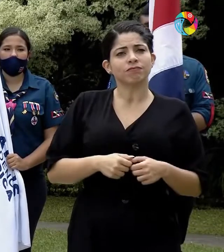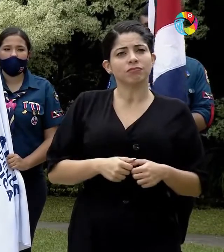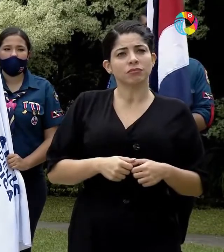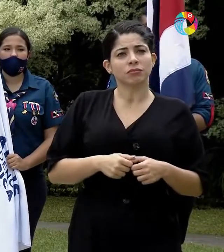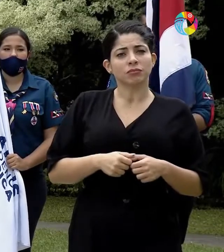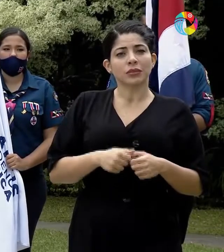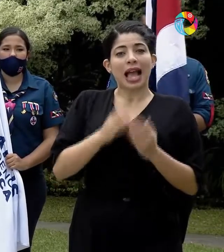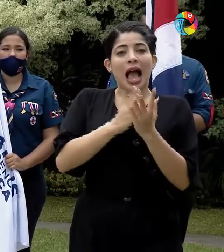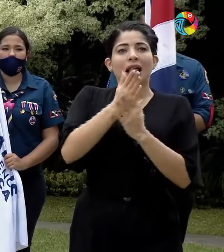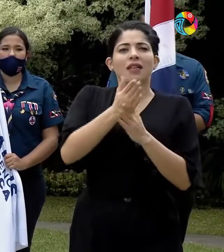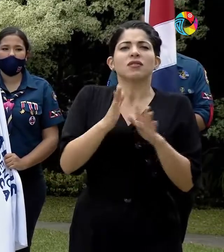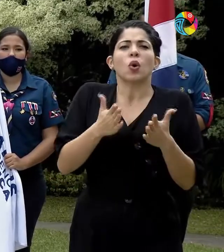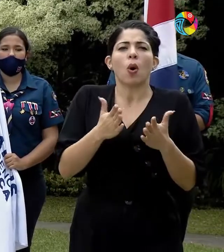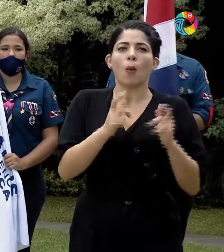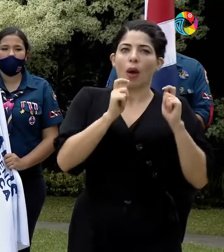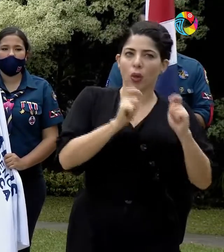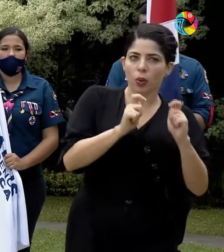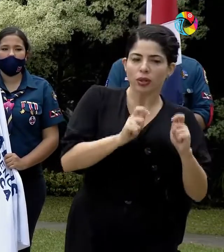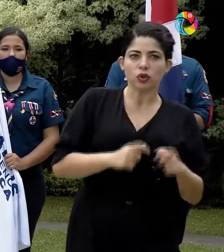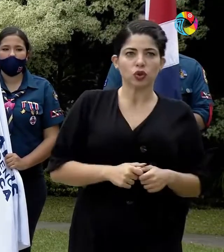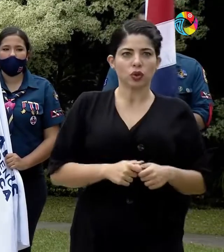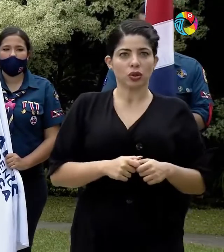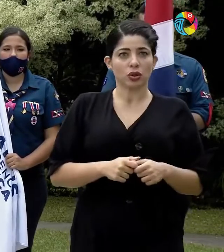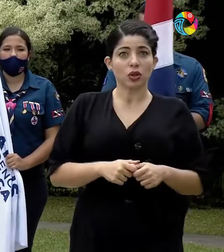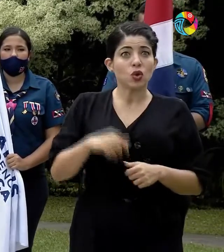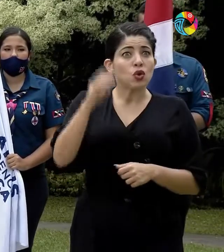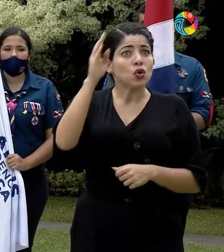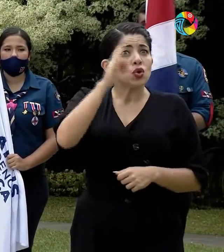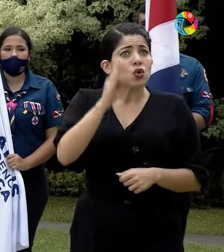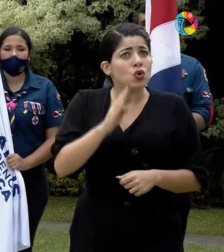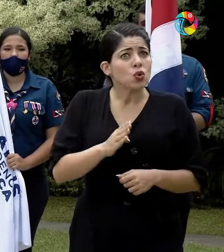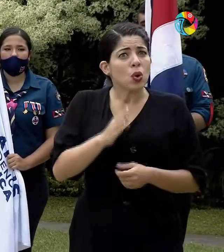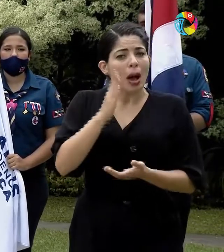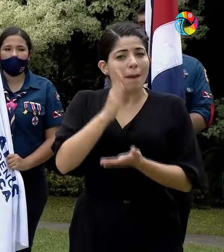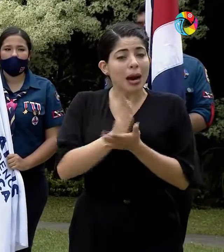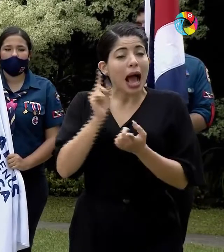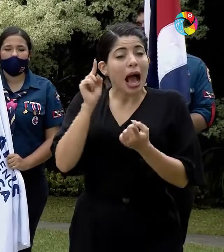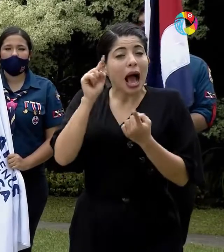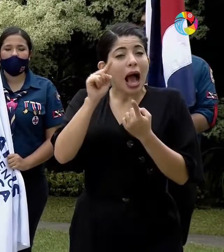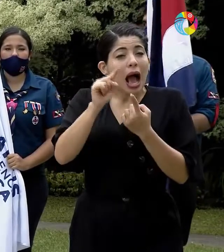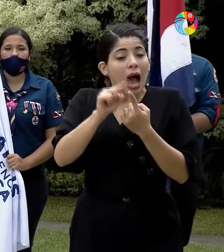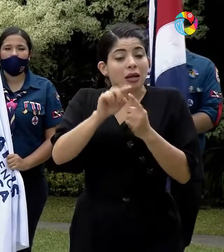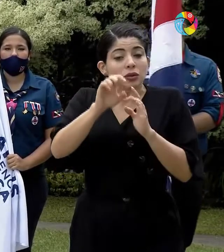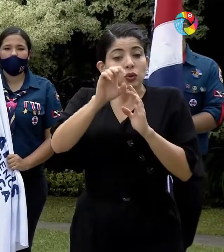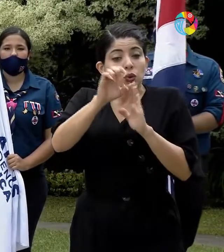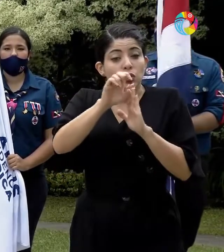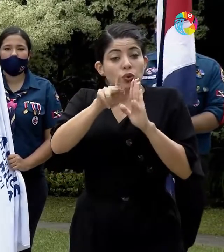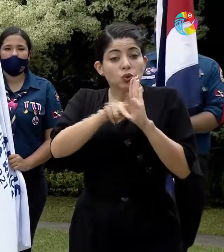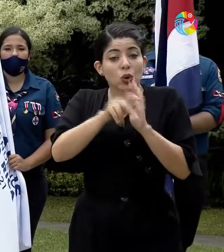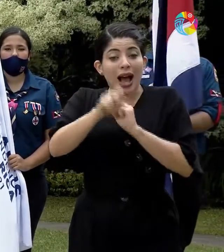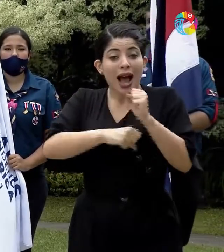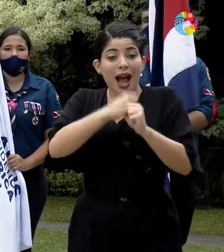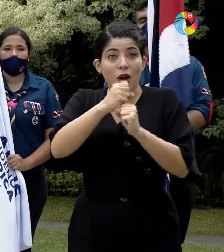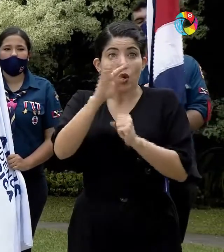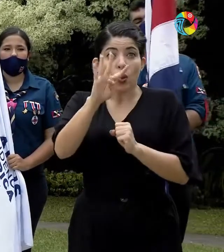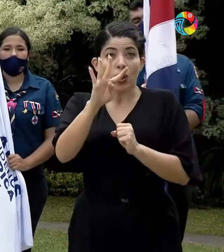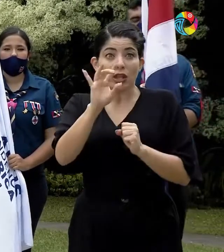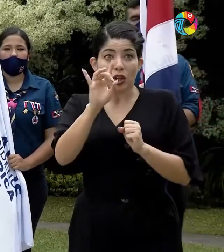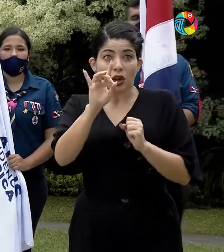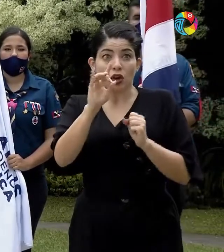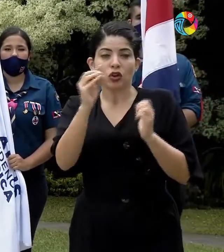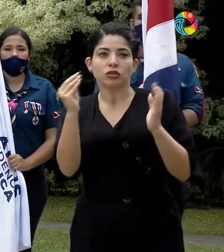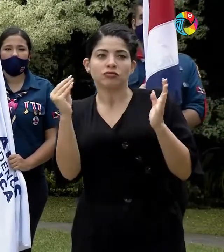A través de la educación. Y que nunca cejaron hasta que finalmente en la Constitución del año 48 se